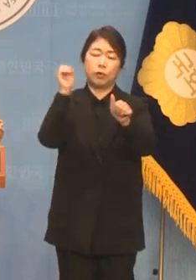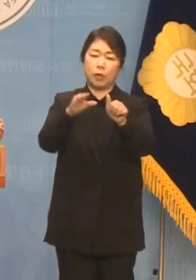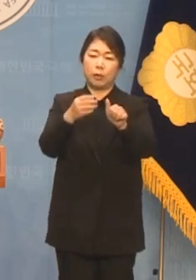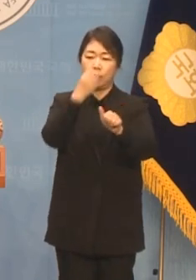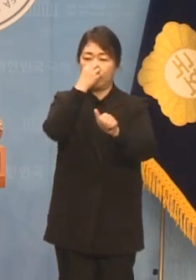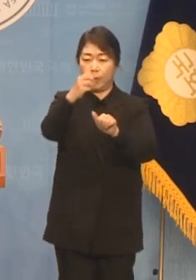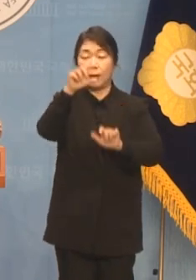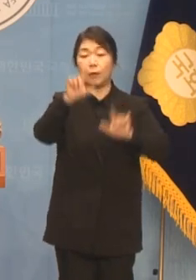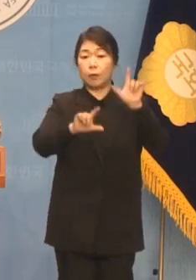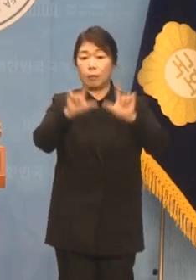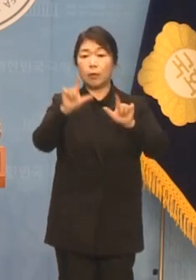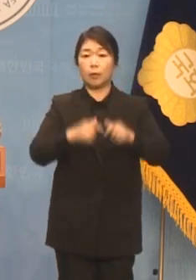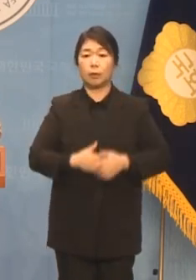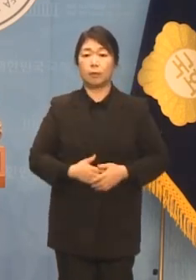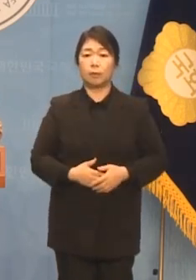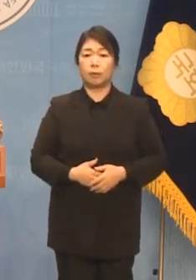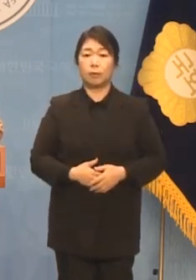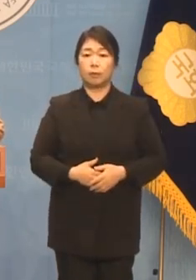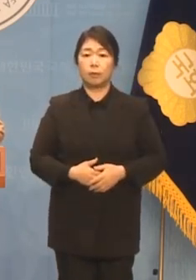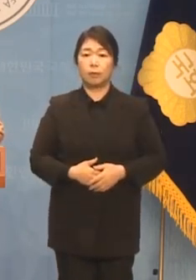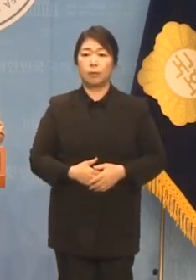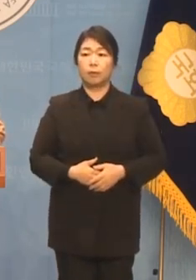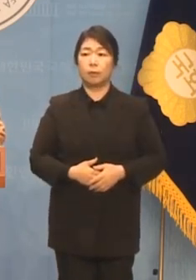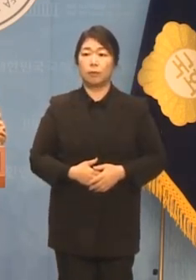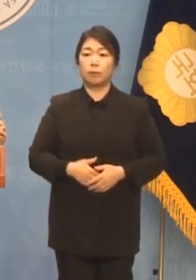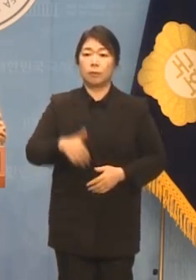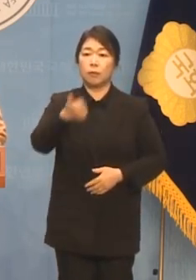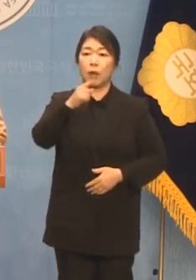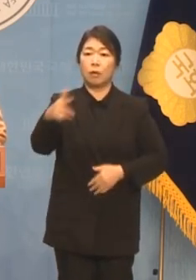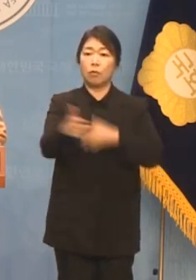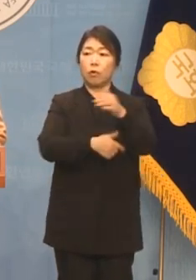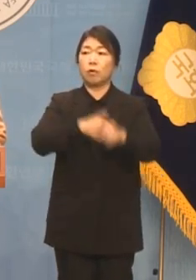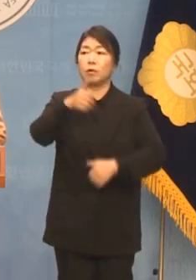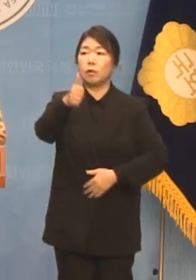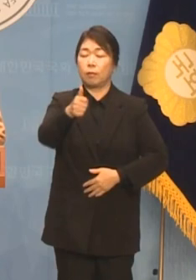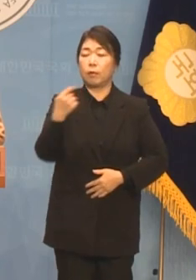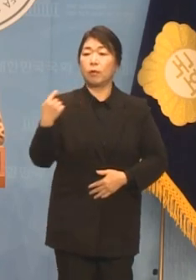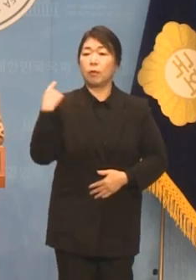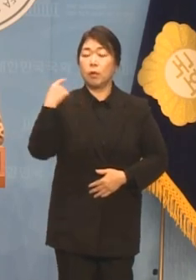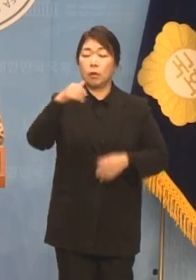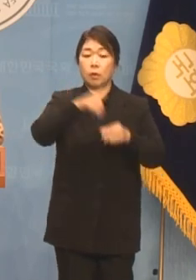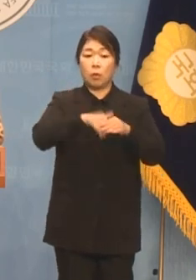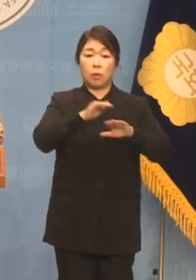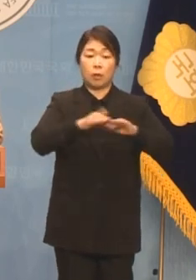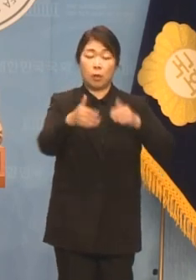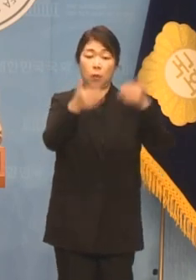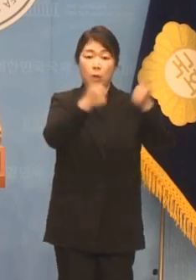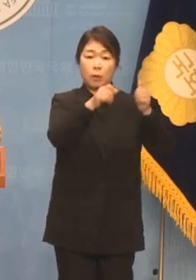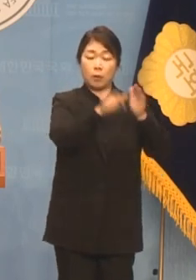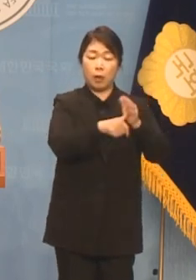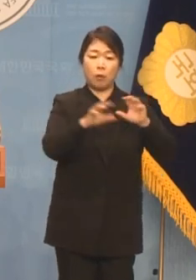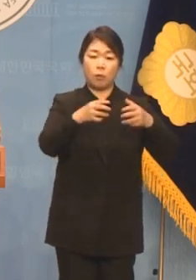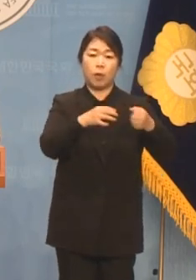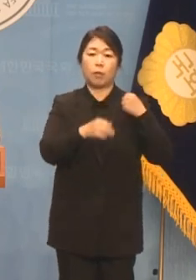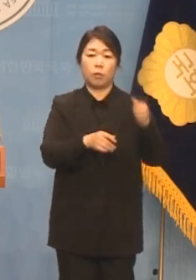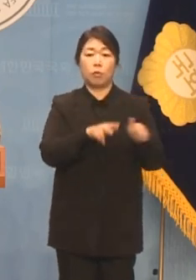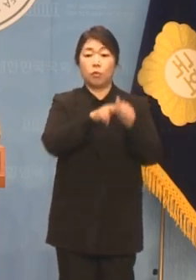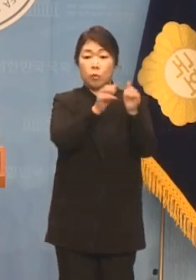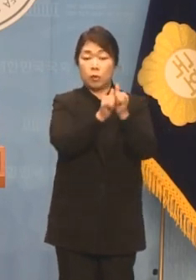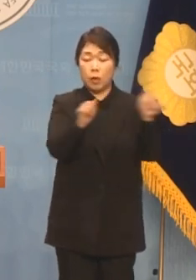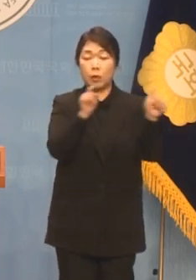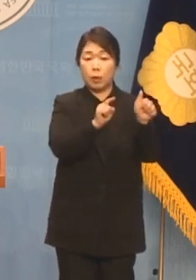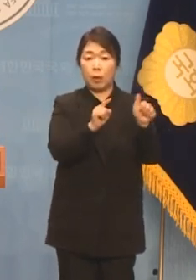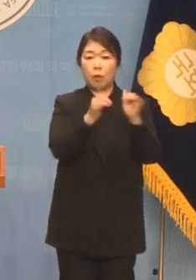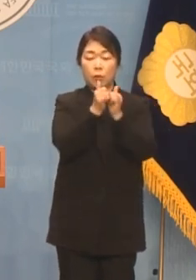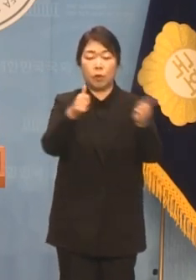오만한 태도입니다 한동원 위원장이 어제 선대의 회의에서 국민의 힘 후보들에게 국민